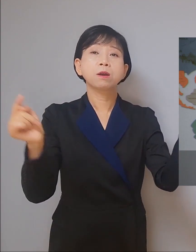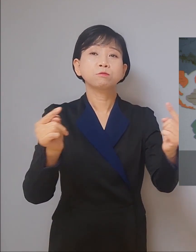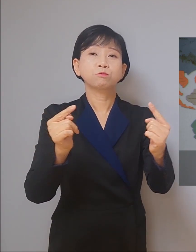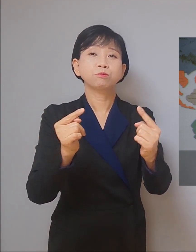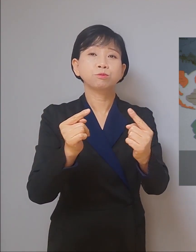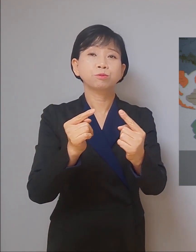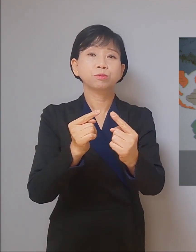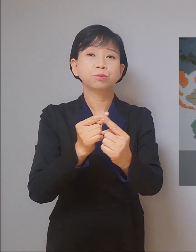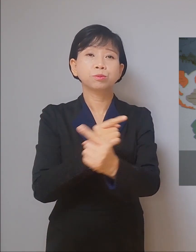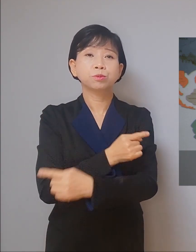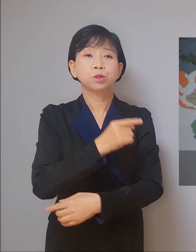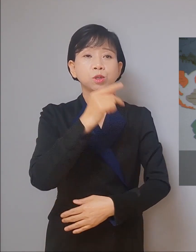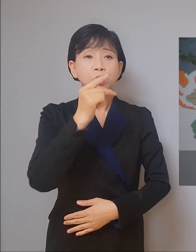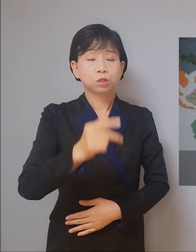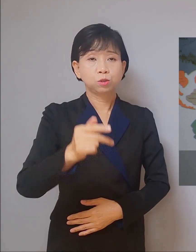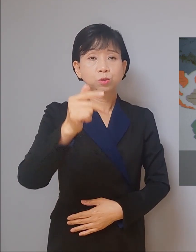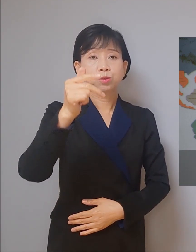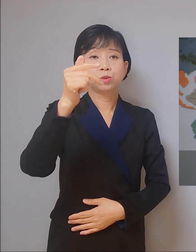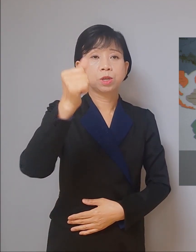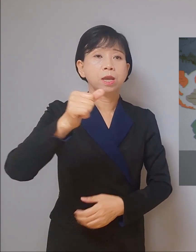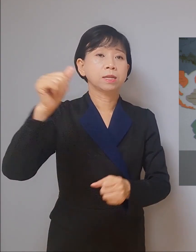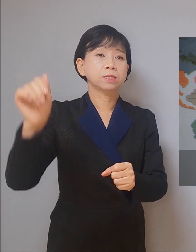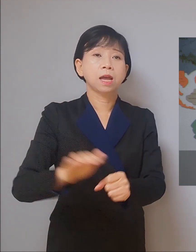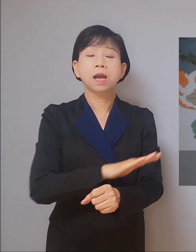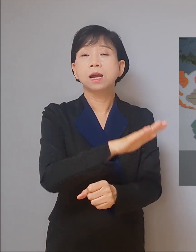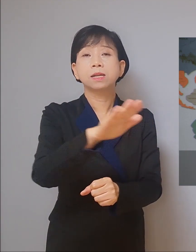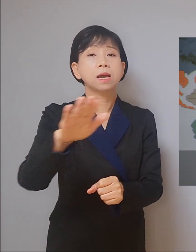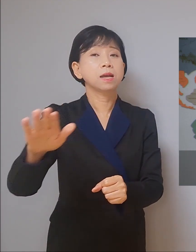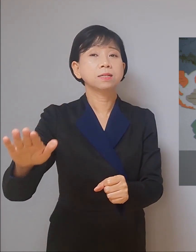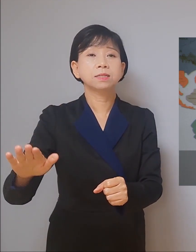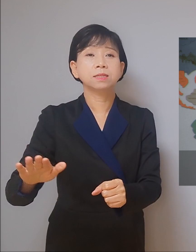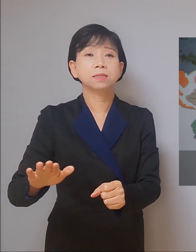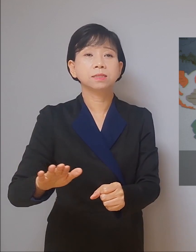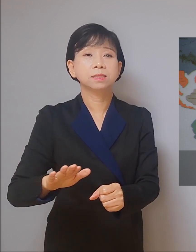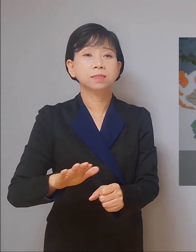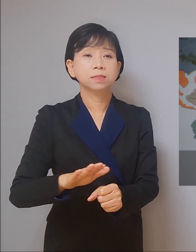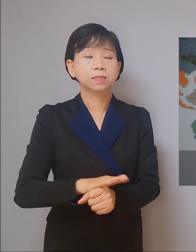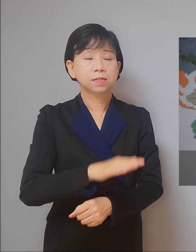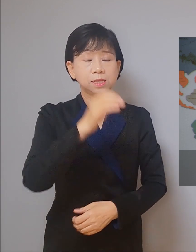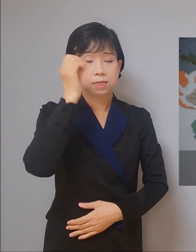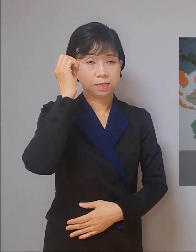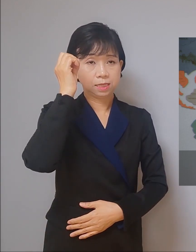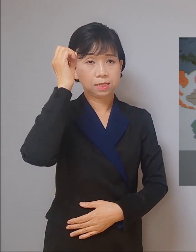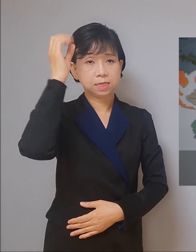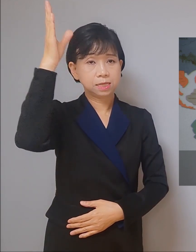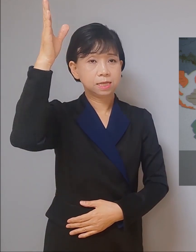생명과 바꾼 주의 사랑을